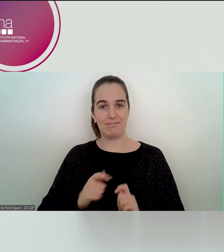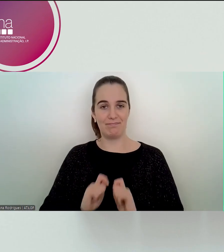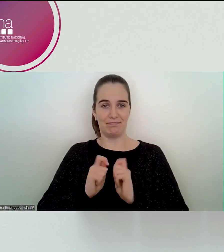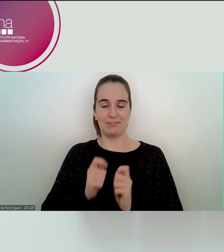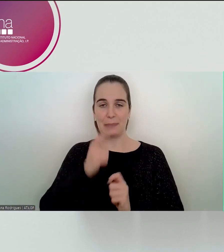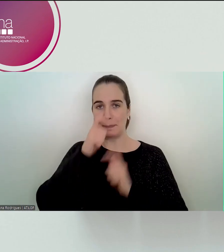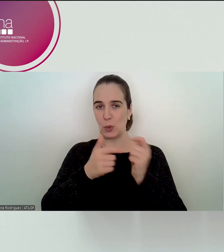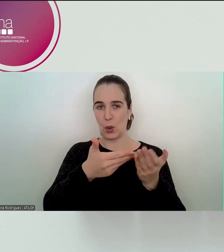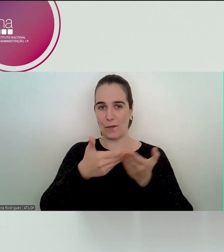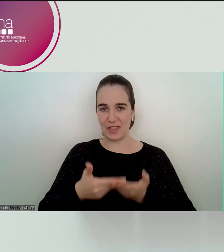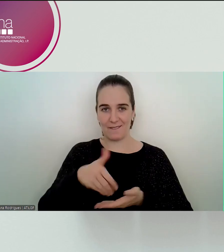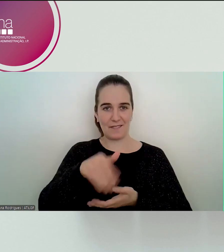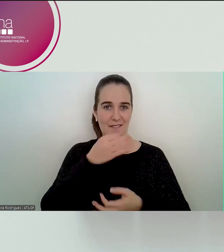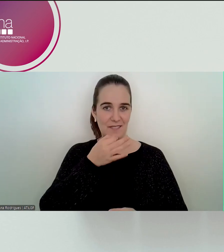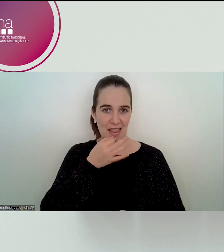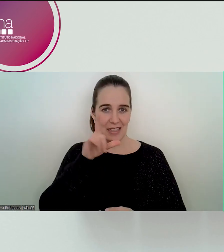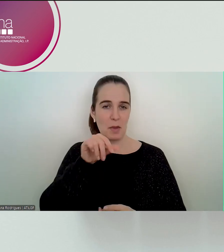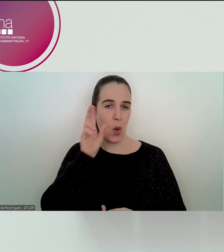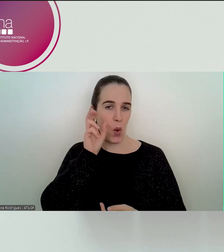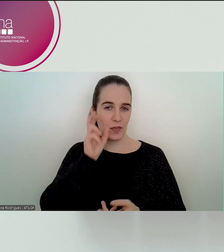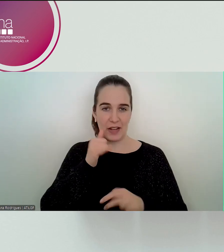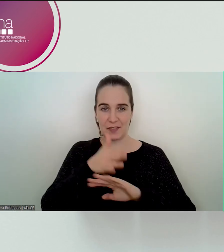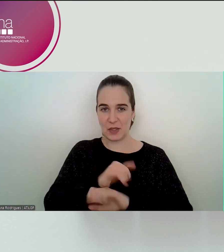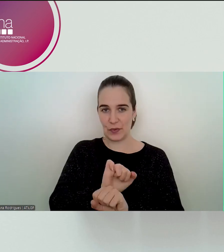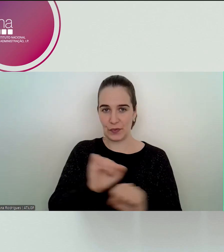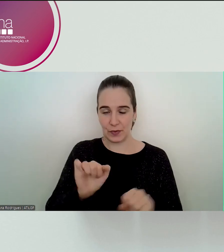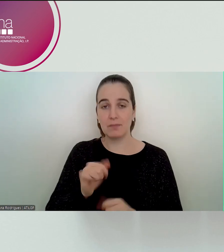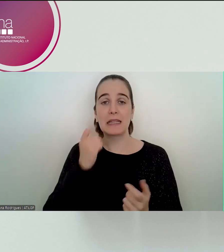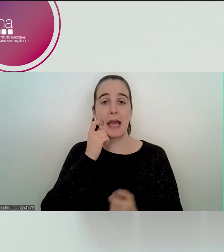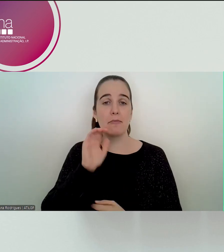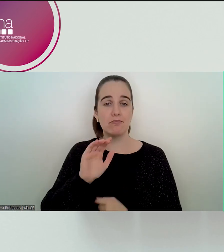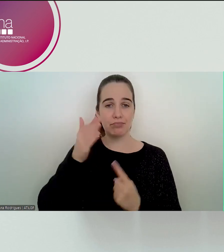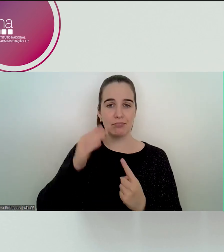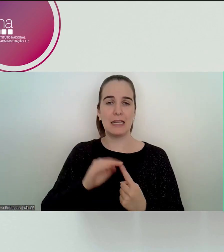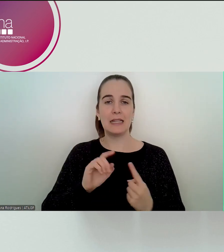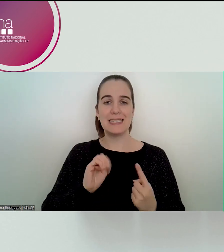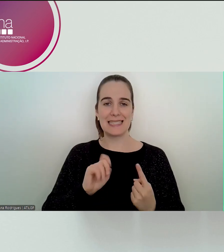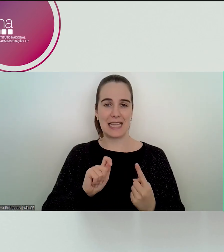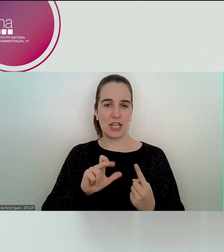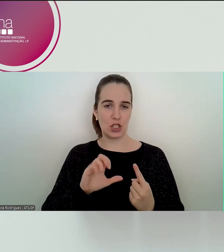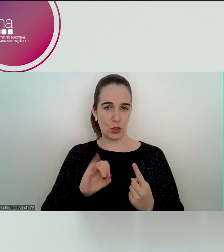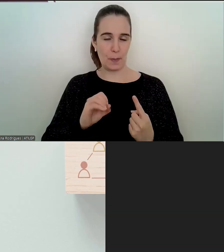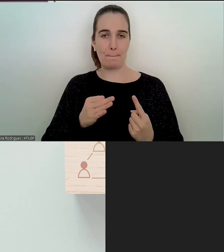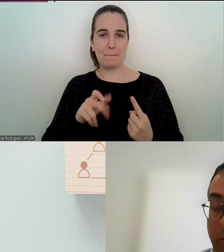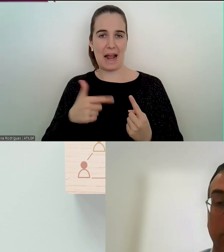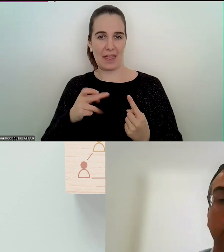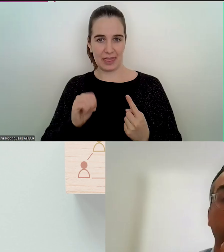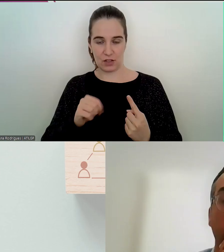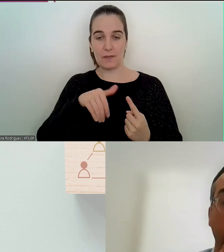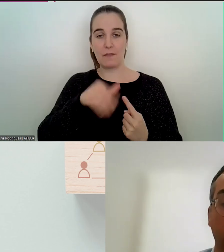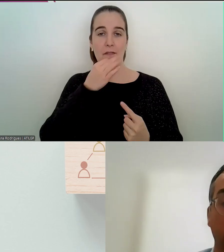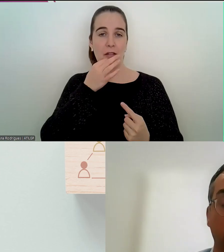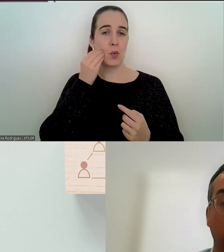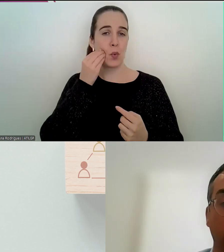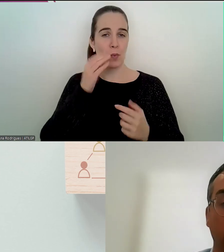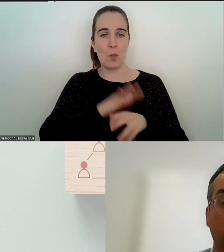nossos convidados e ouvir a sua intervenção, nomeadamente Sérgio Pratas, que intervém neste webinar na